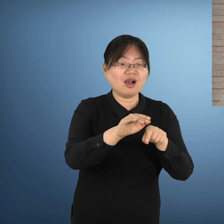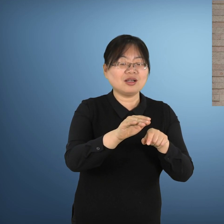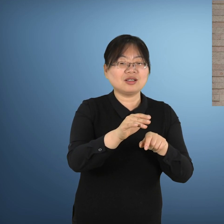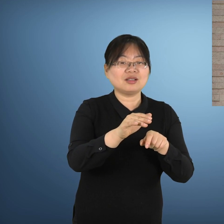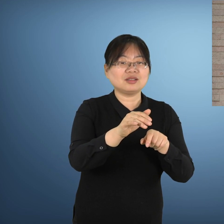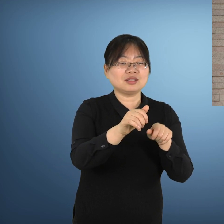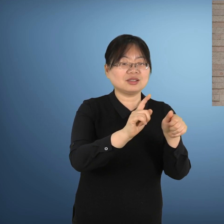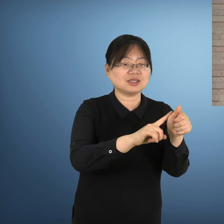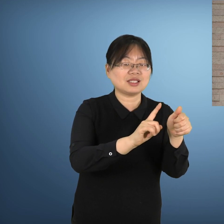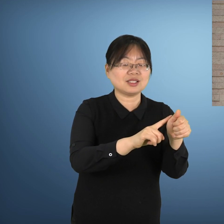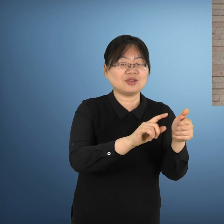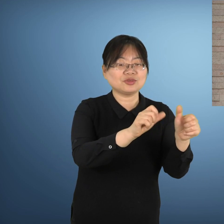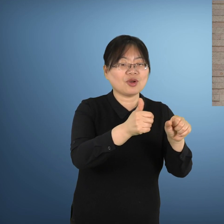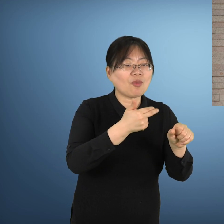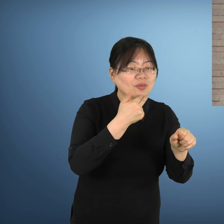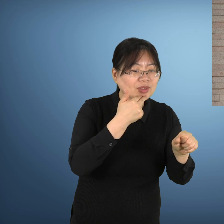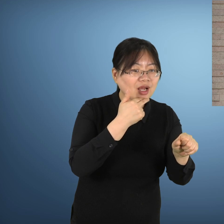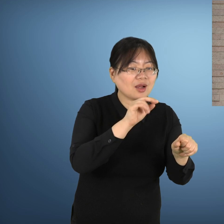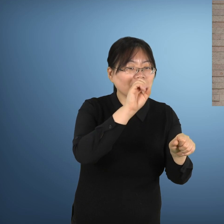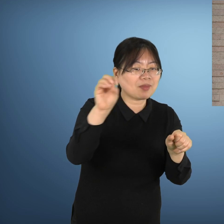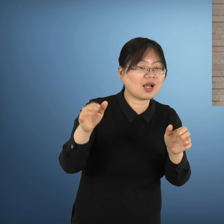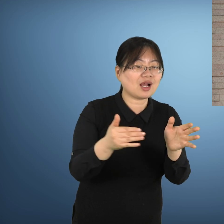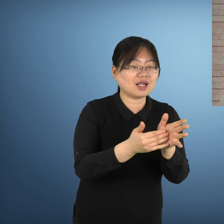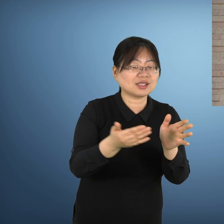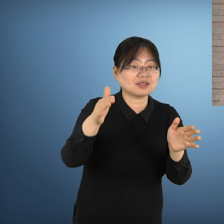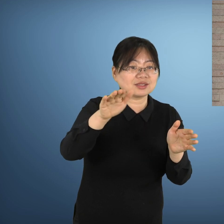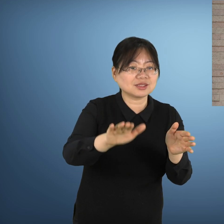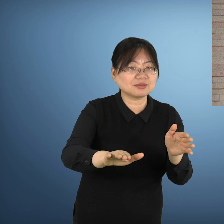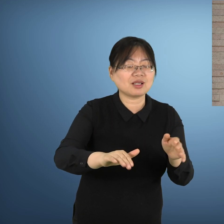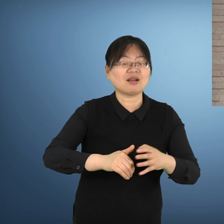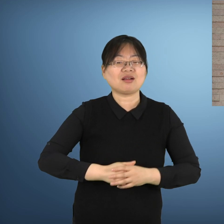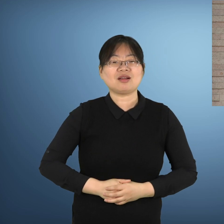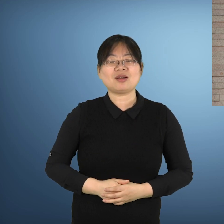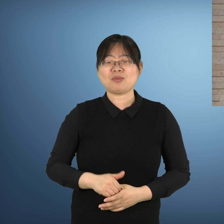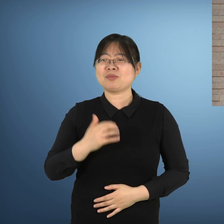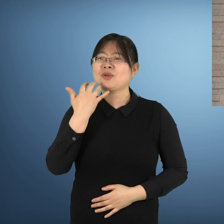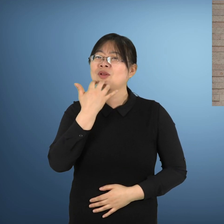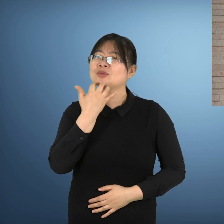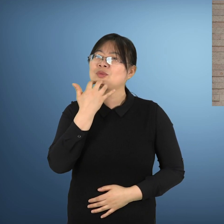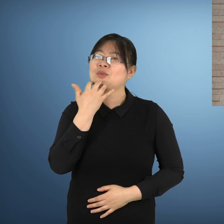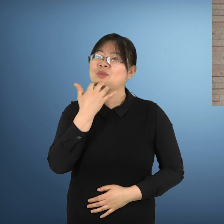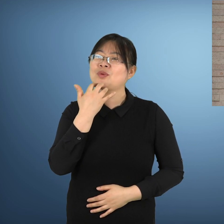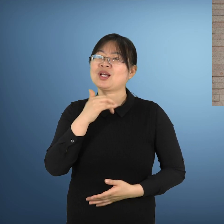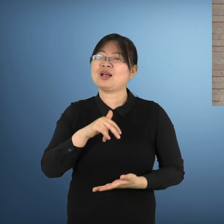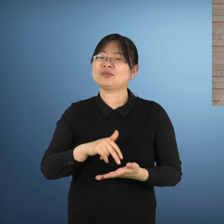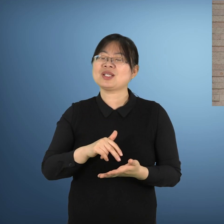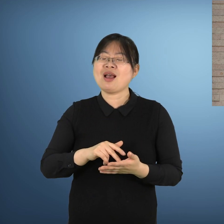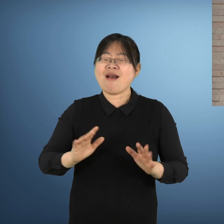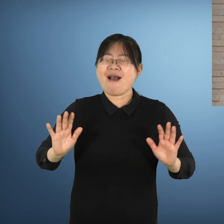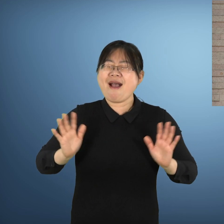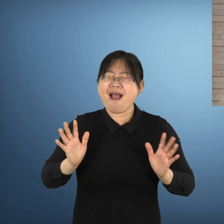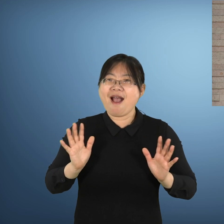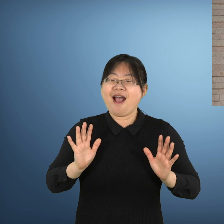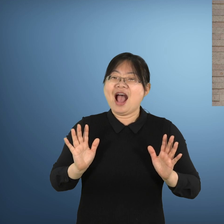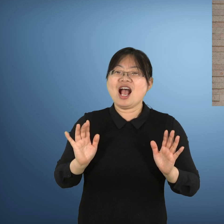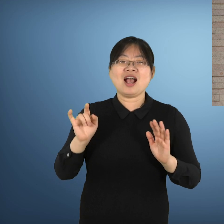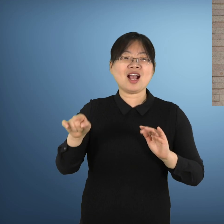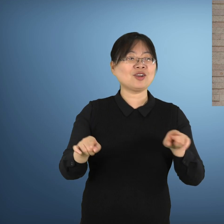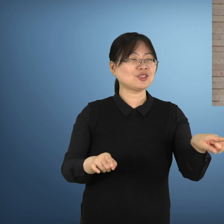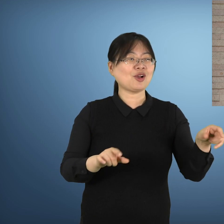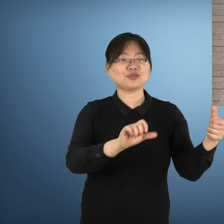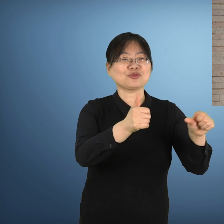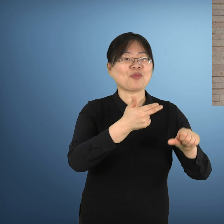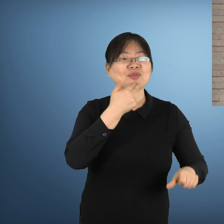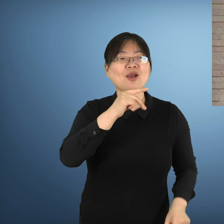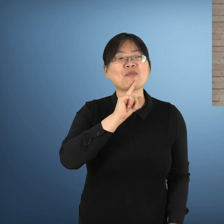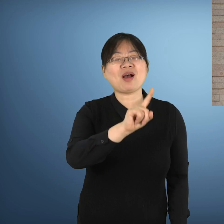죽지 아니하겠다 하였으나, 그러니까 베드로가 금방 뛰쳐나가서 얘는 안